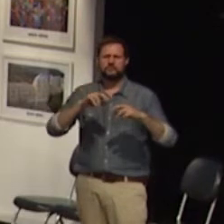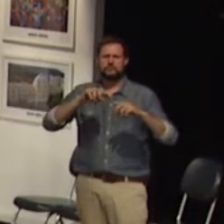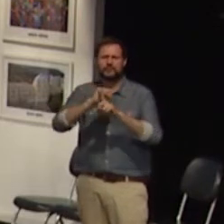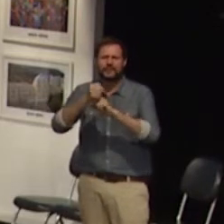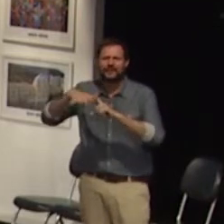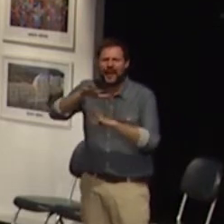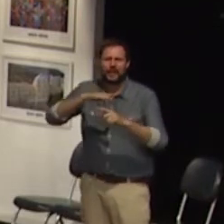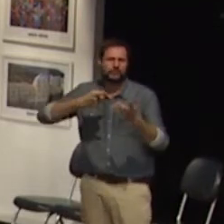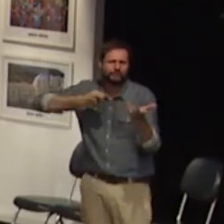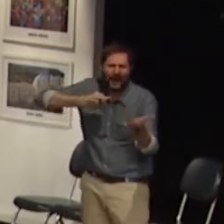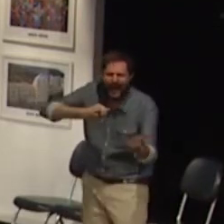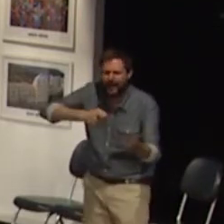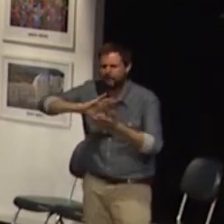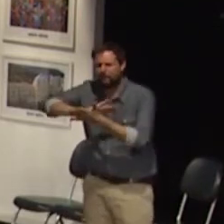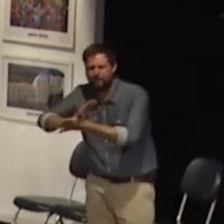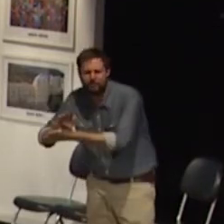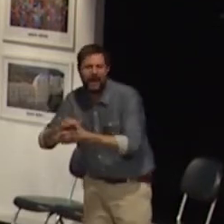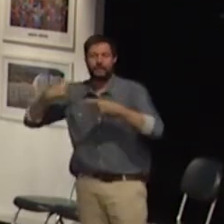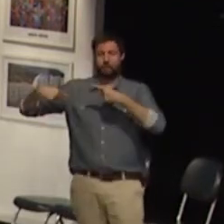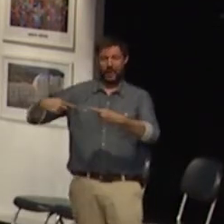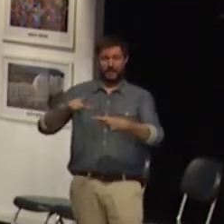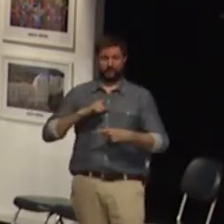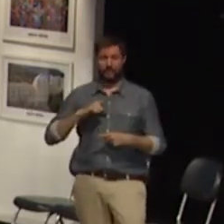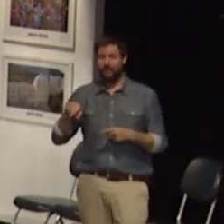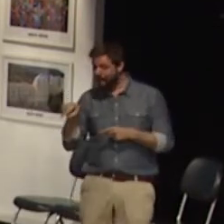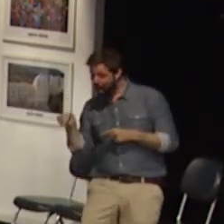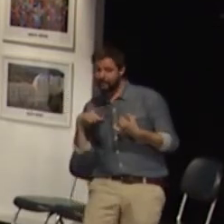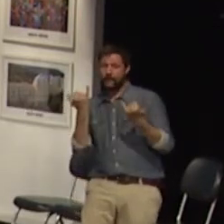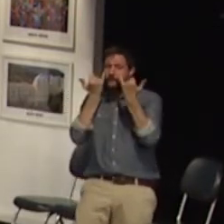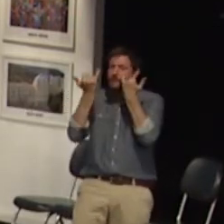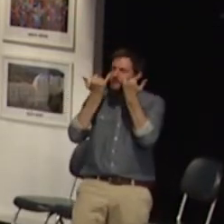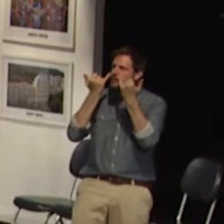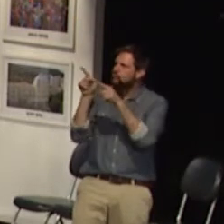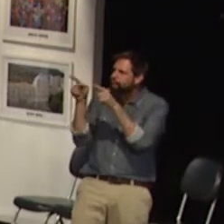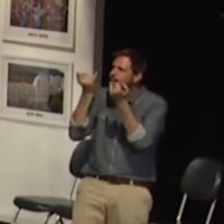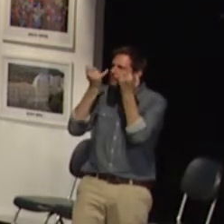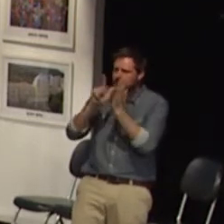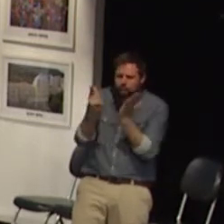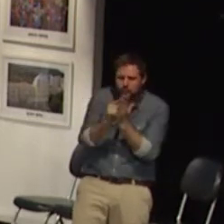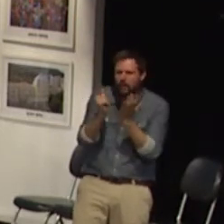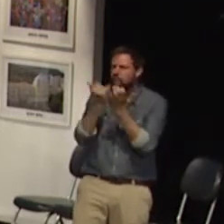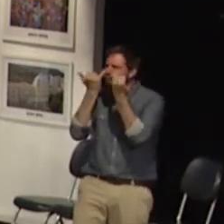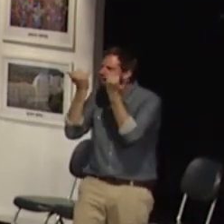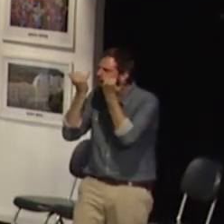uma discussão mais ampla dentro da sociedade sobre violência armada. Então, isso as pessoas têm